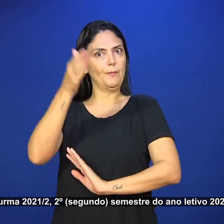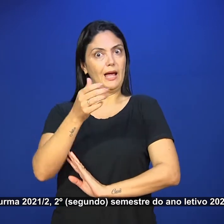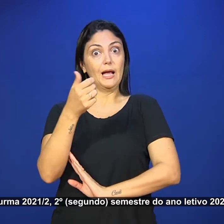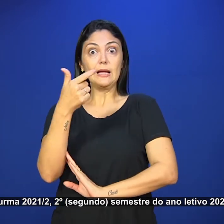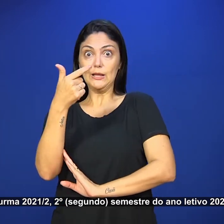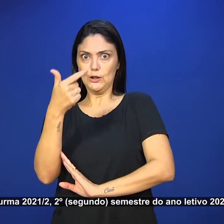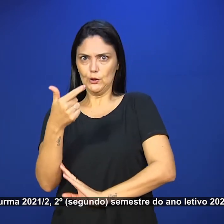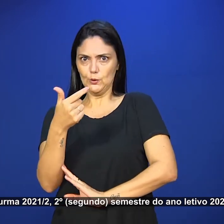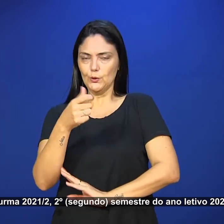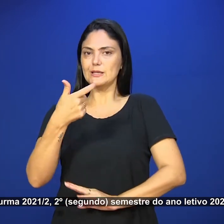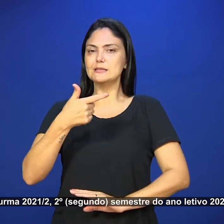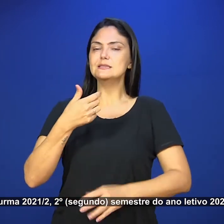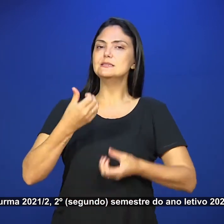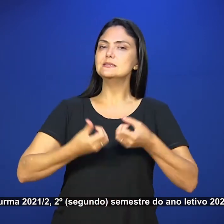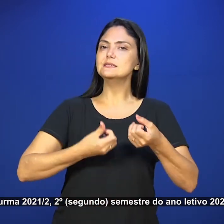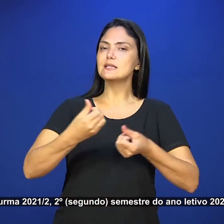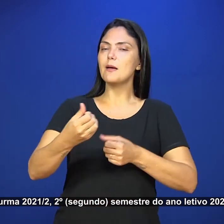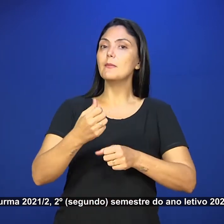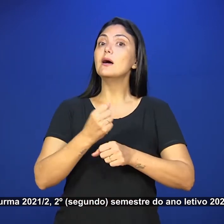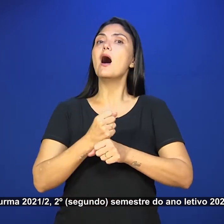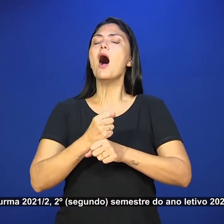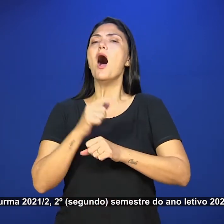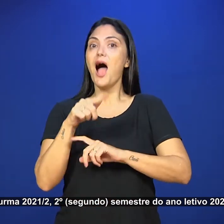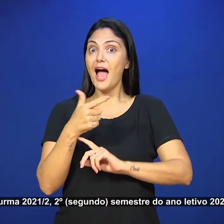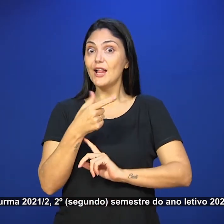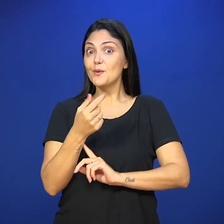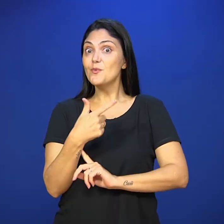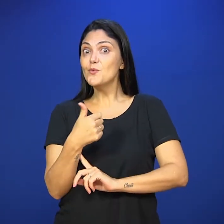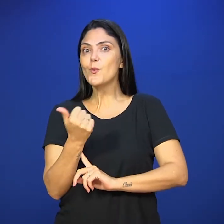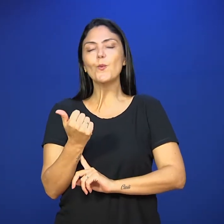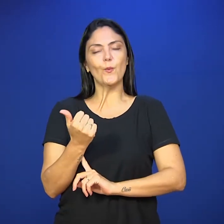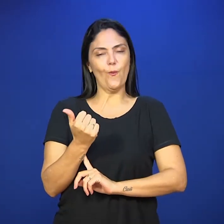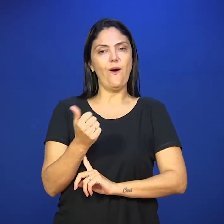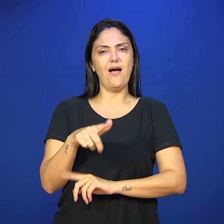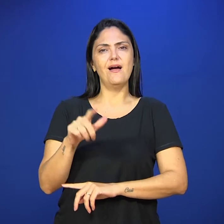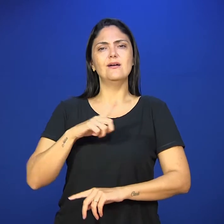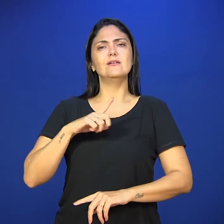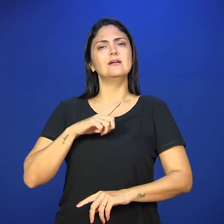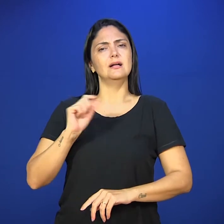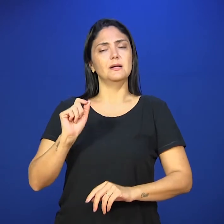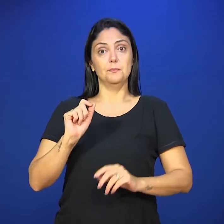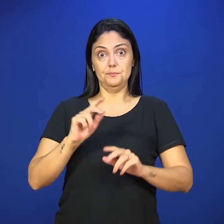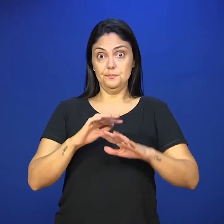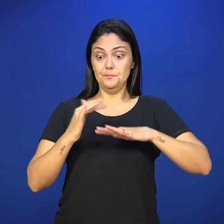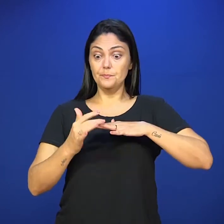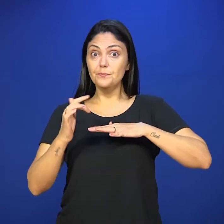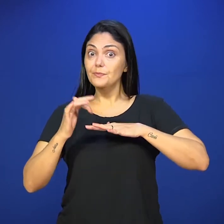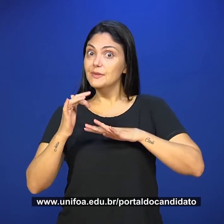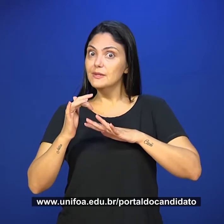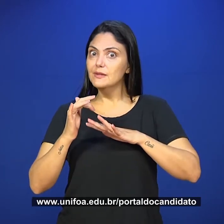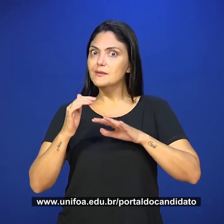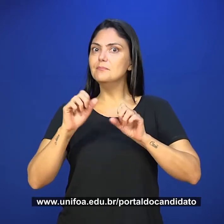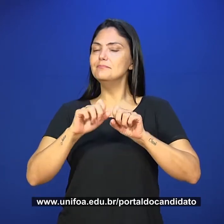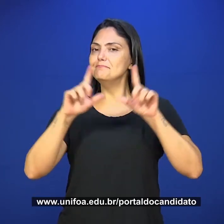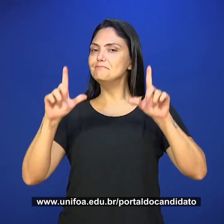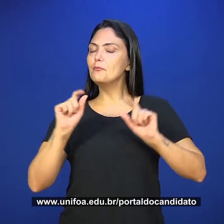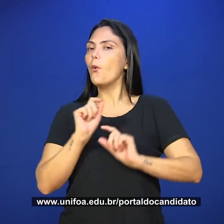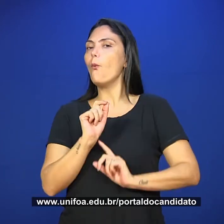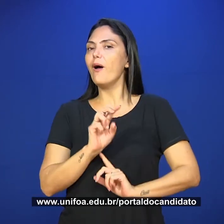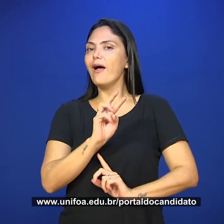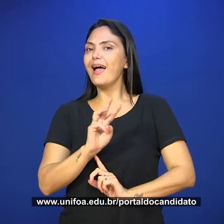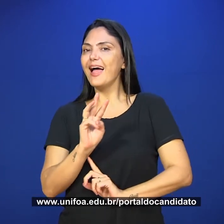2021/2, segundo semestre do ano letivo de 2021, serão realizadas pelo portal do candidato no link